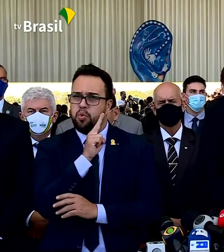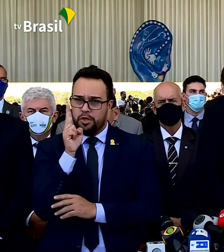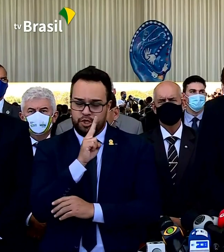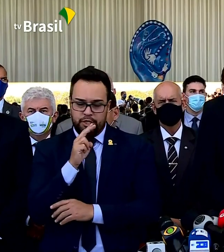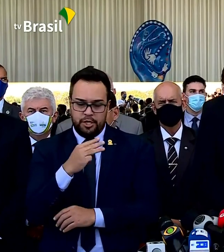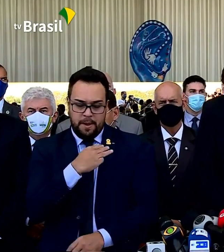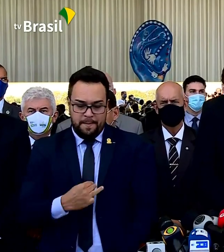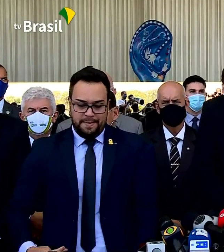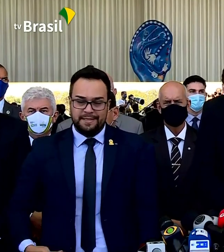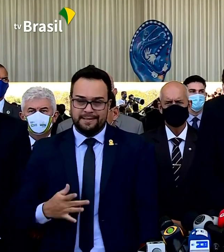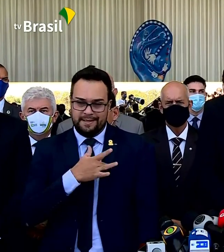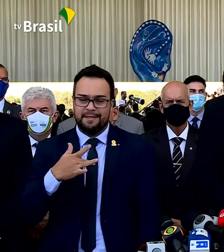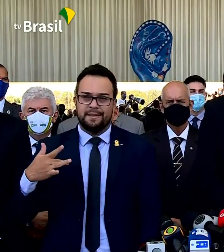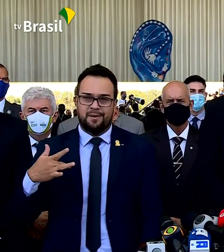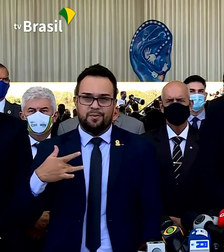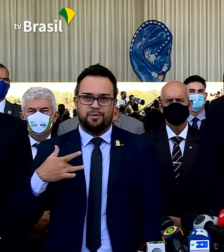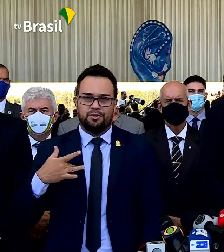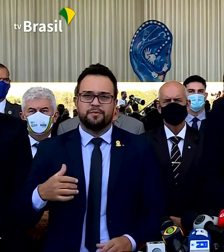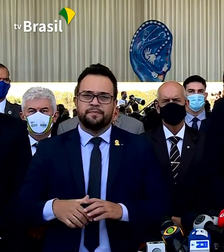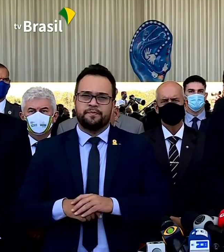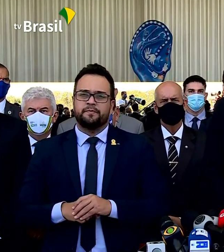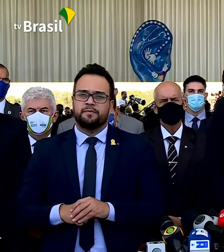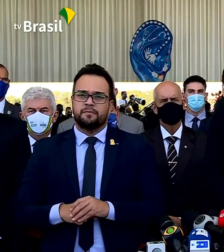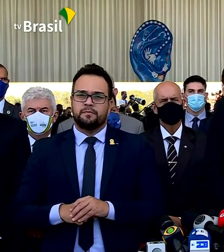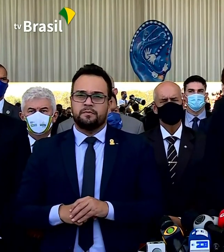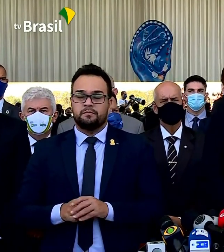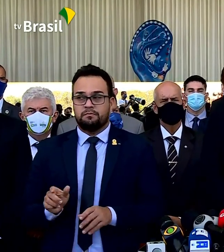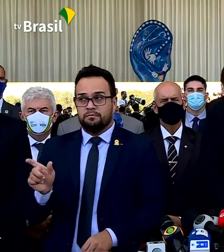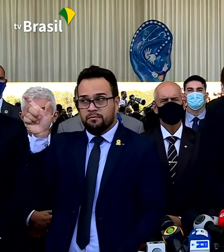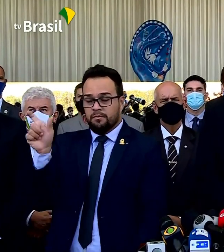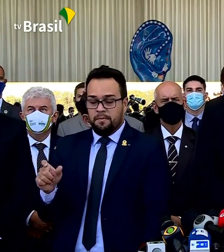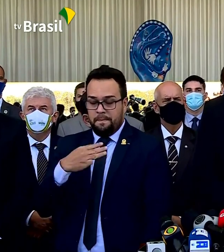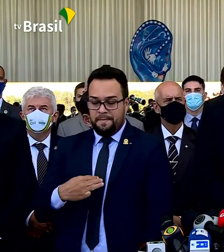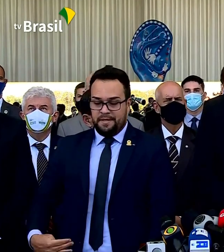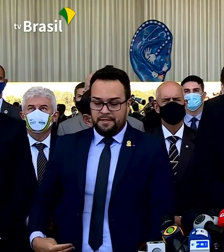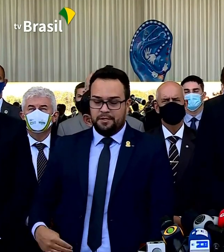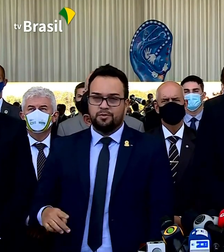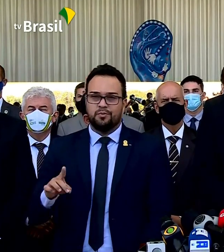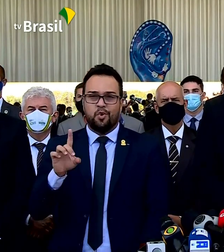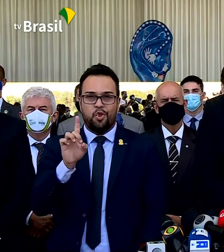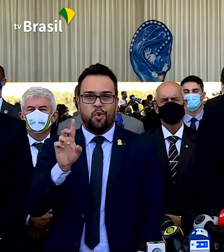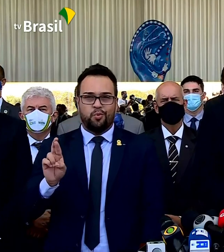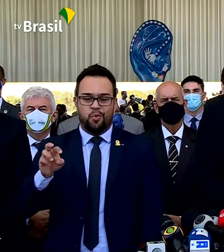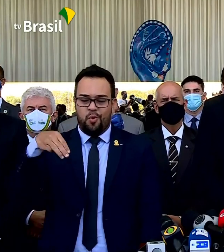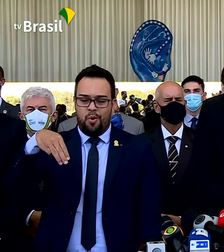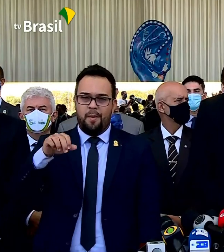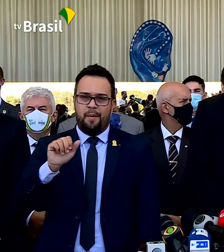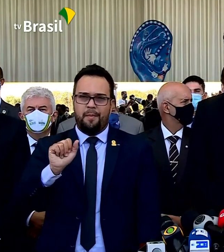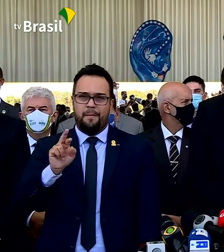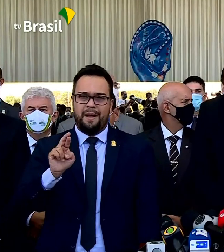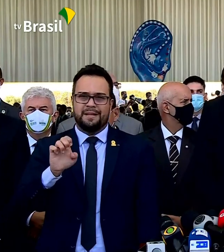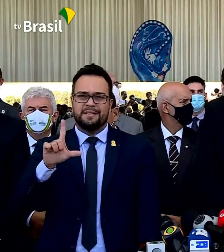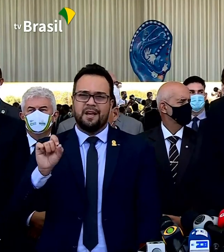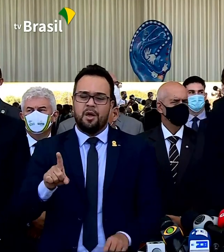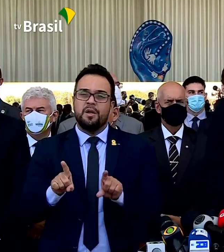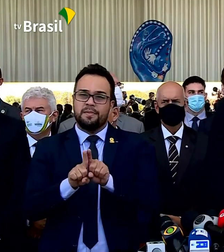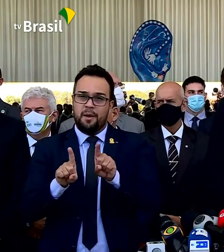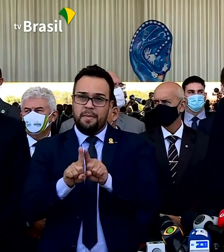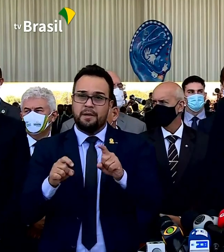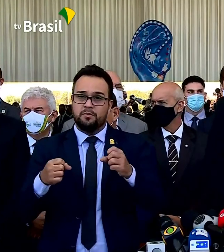da Saúde, através do ministro Dr. Marcelo Queiroga. E os poderes da República, que